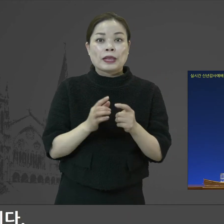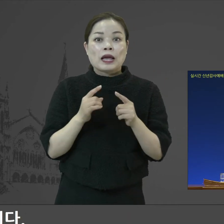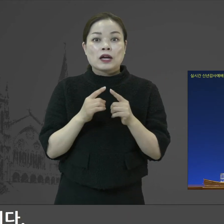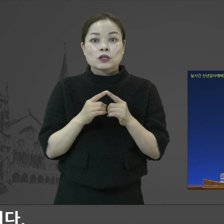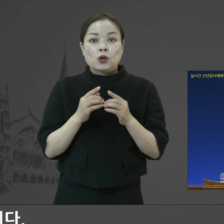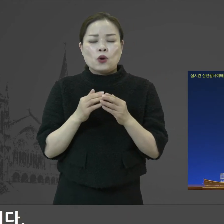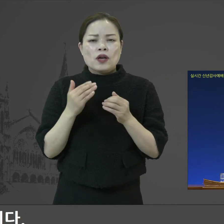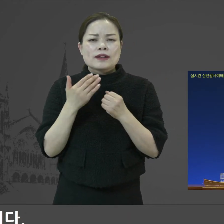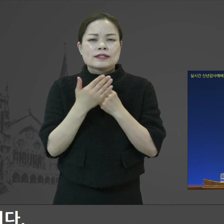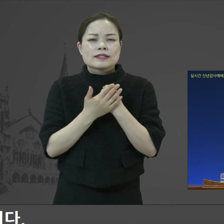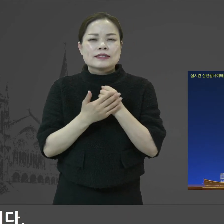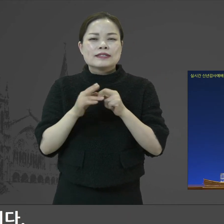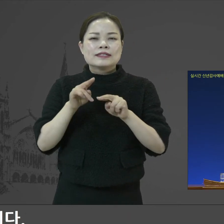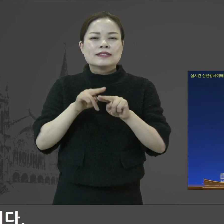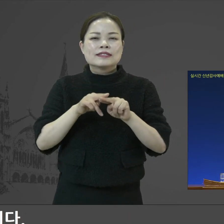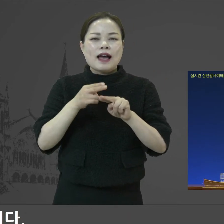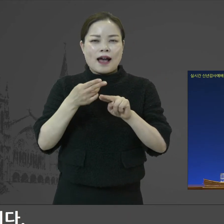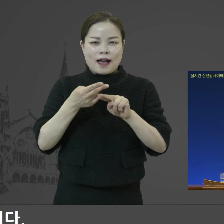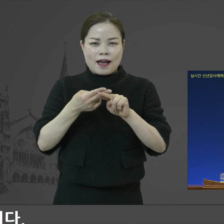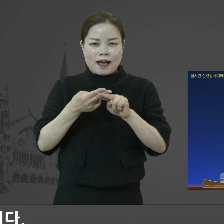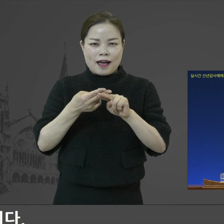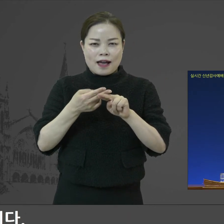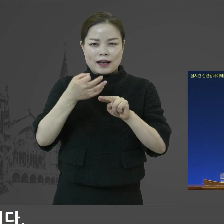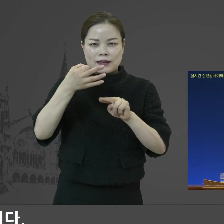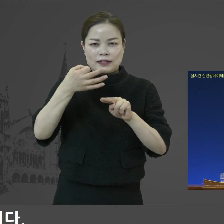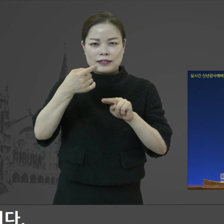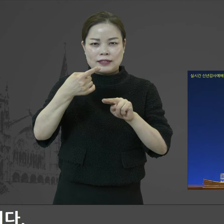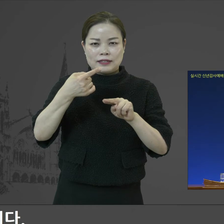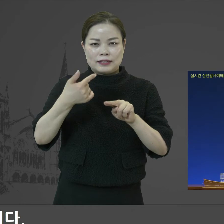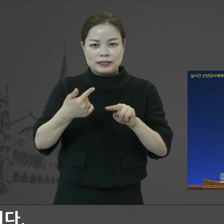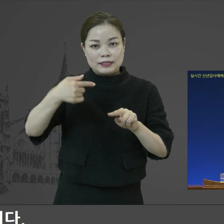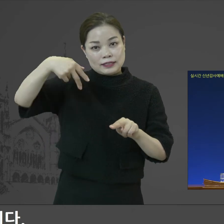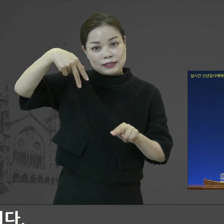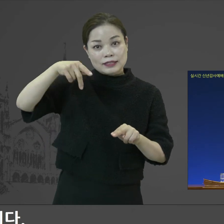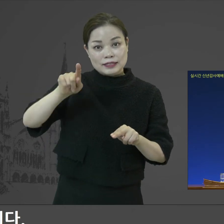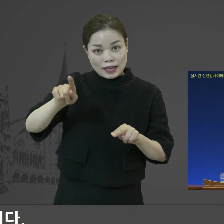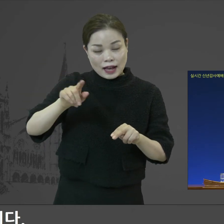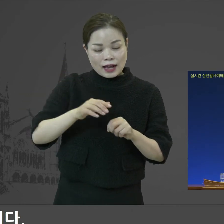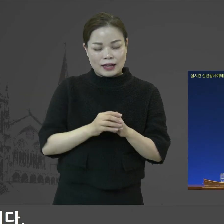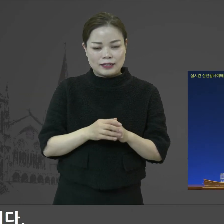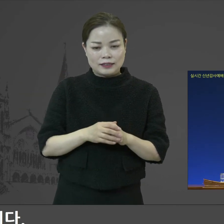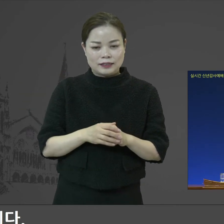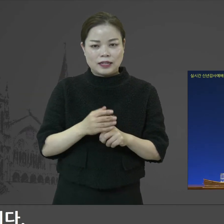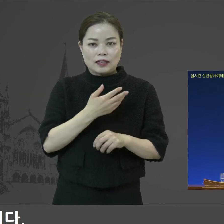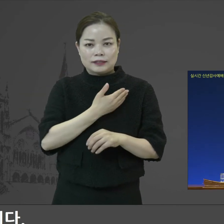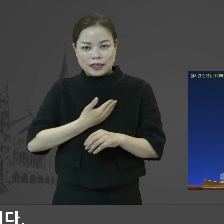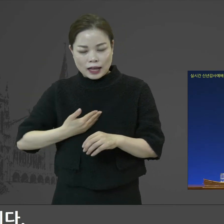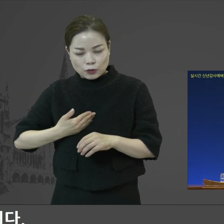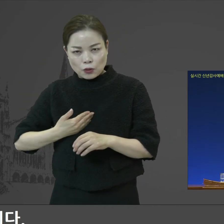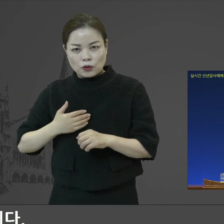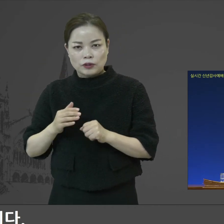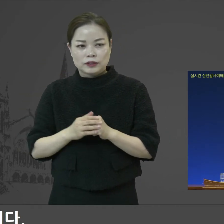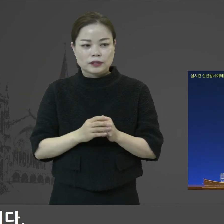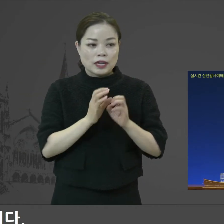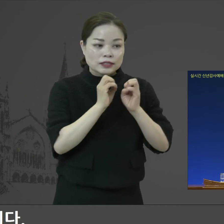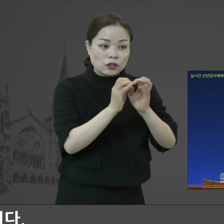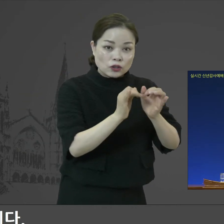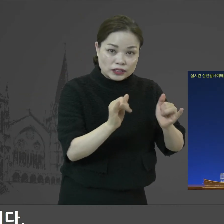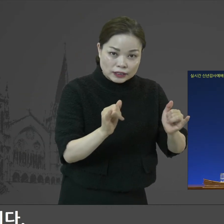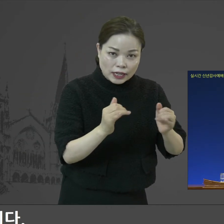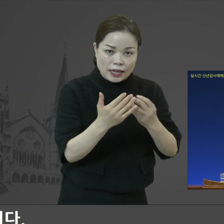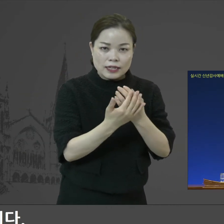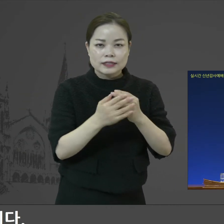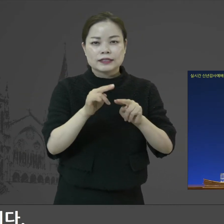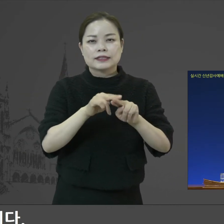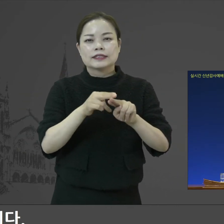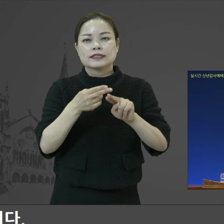교회에 은사들을 주셨다 이렇게 설명합니다. 어떤 사람은 사도의 은사를, 어떤 사람은 선지자의 은사를,